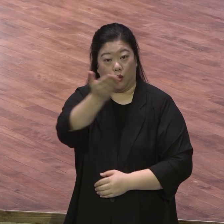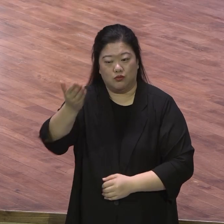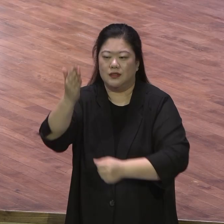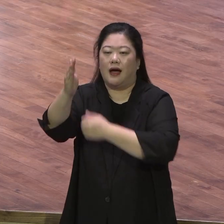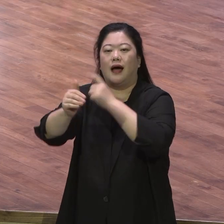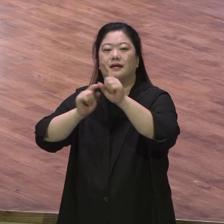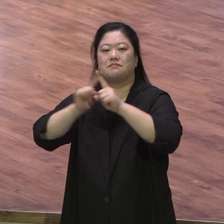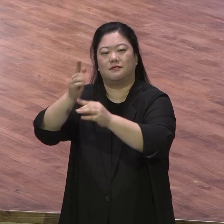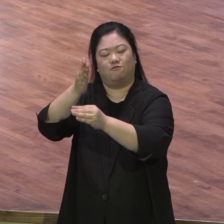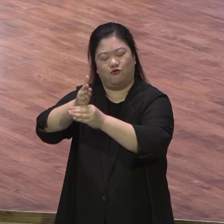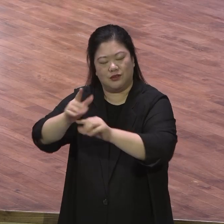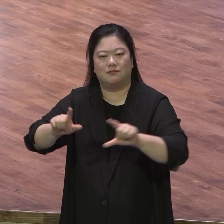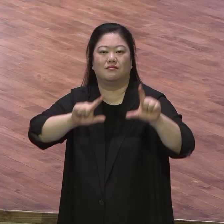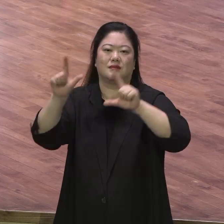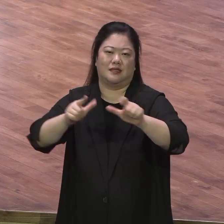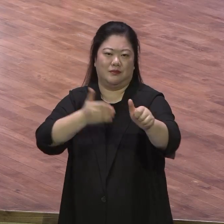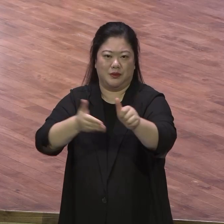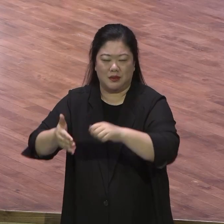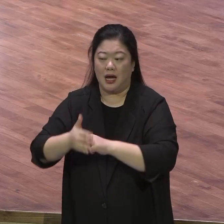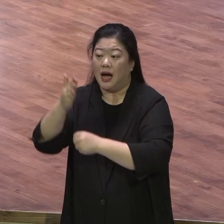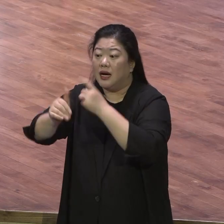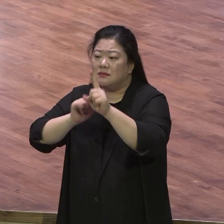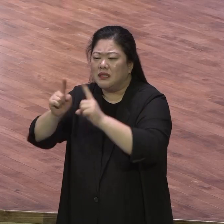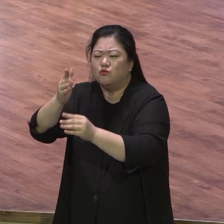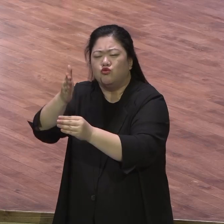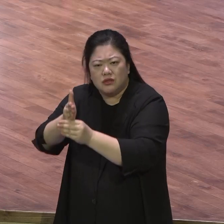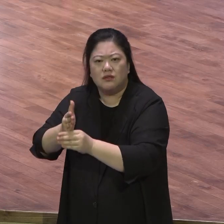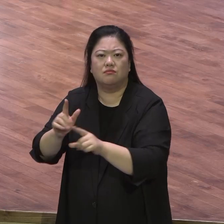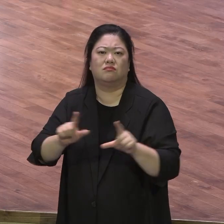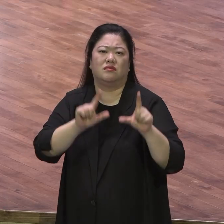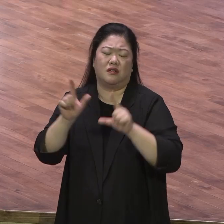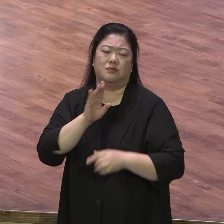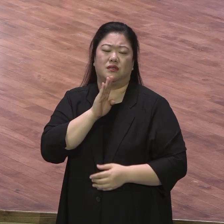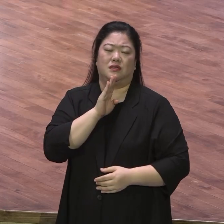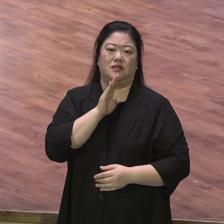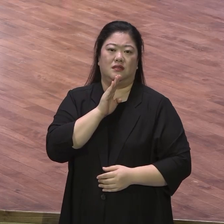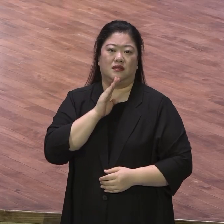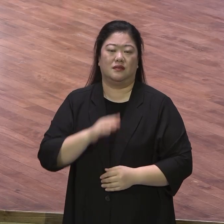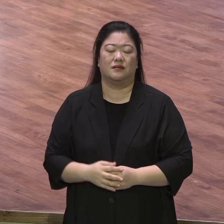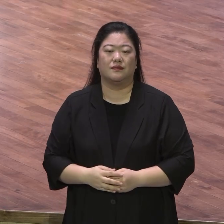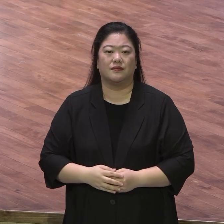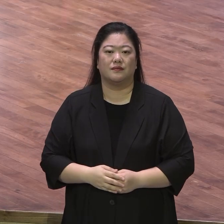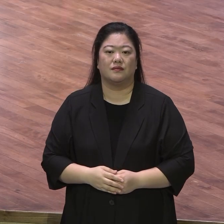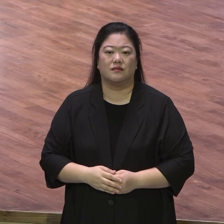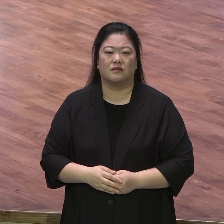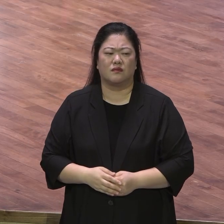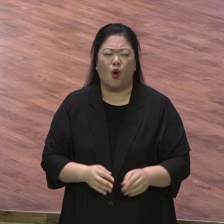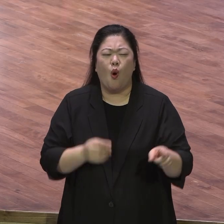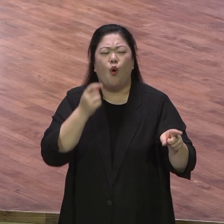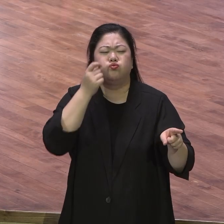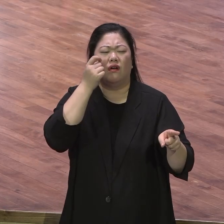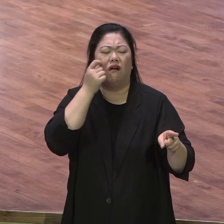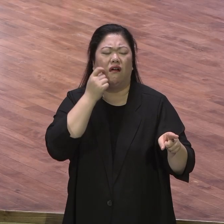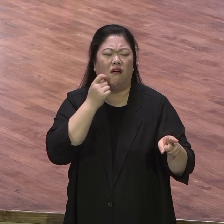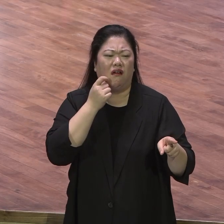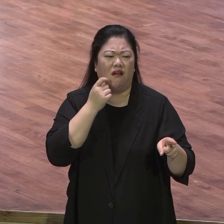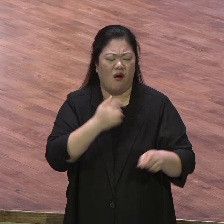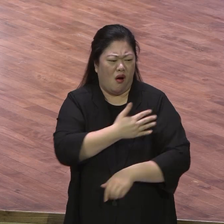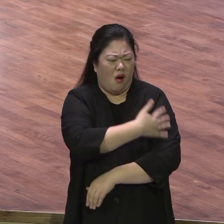말씀 중심으로 결정해야 된다고 저 사람이 약한데 불쌍한데 이해가 돼